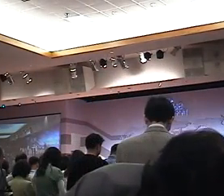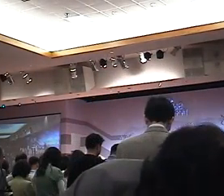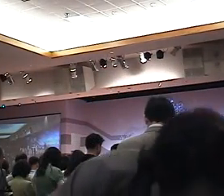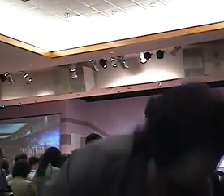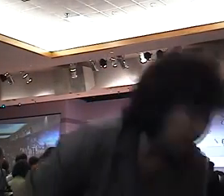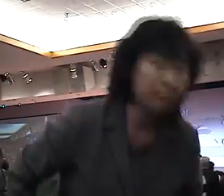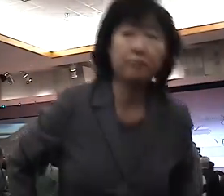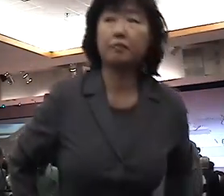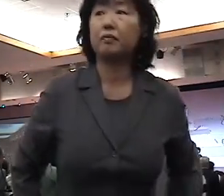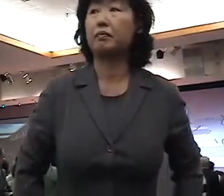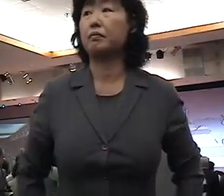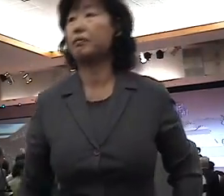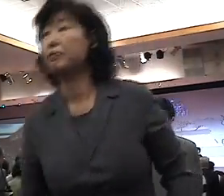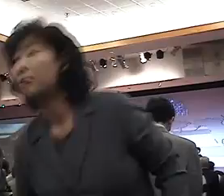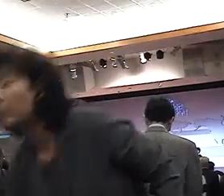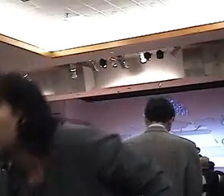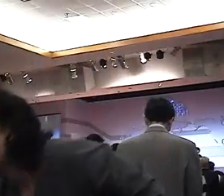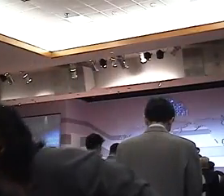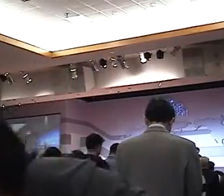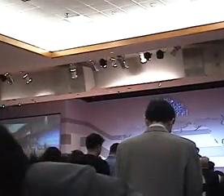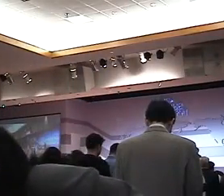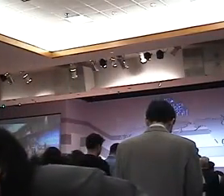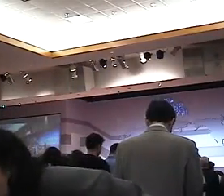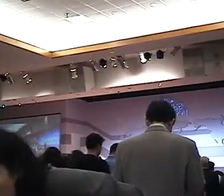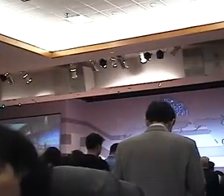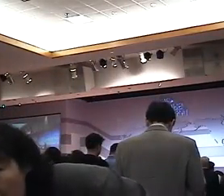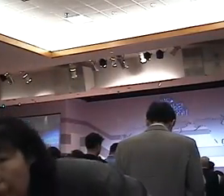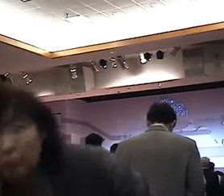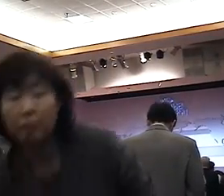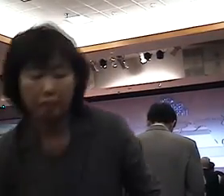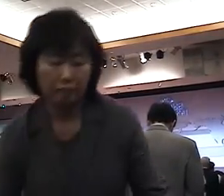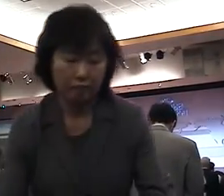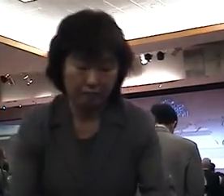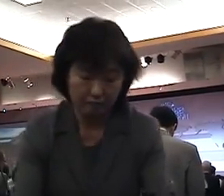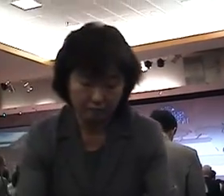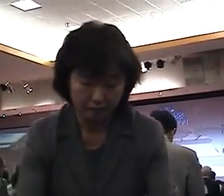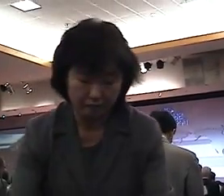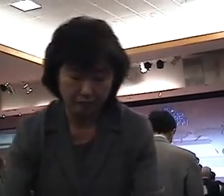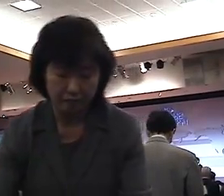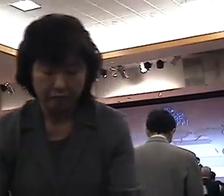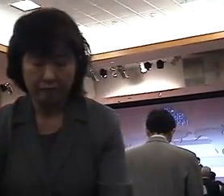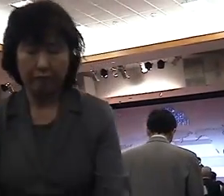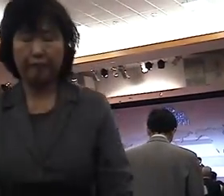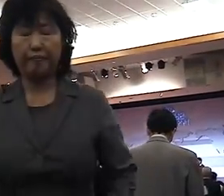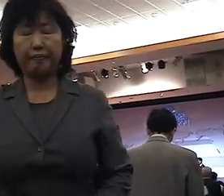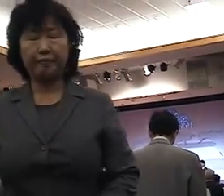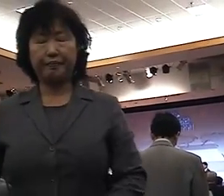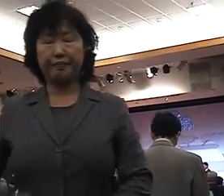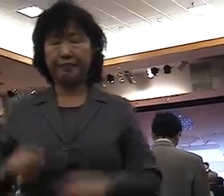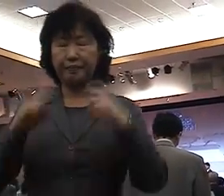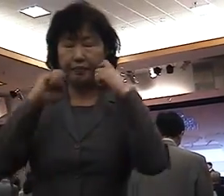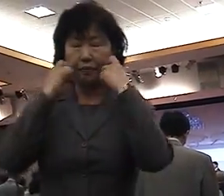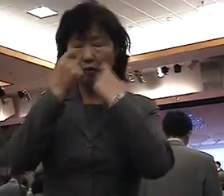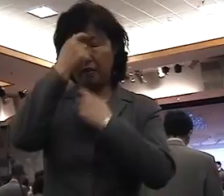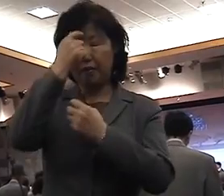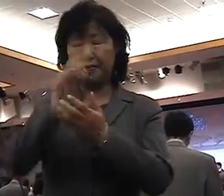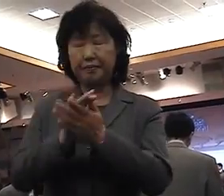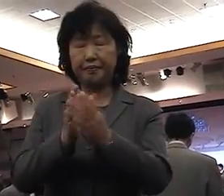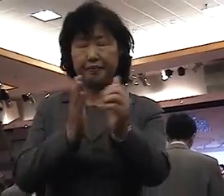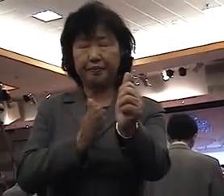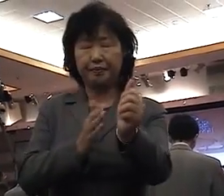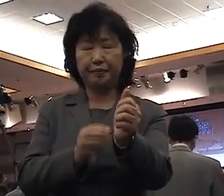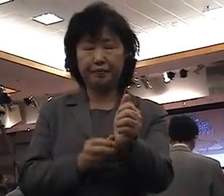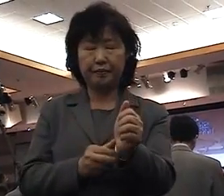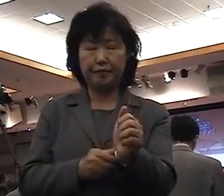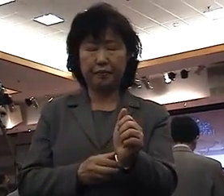위에 성령으로 기름 부어 주옵소서. 합심으로 기도하겠습니다. 눈밖에 보지 않는 눈물의 힘을 허락해